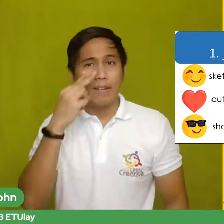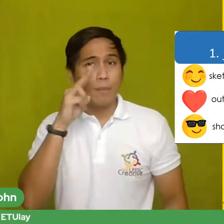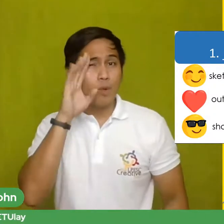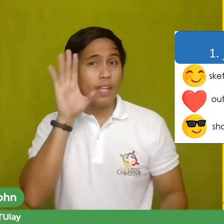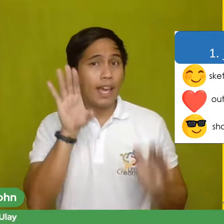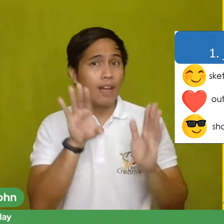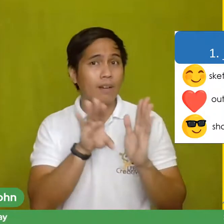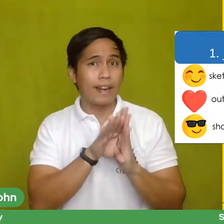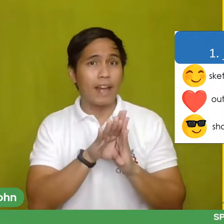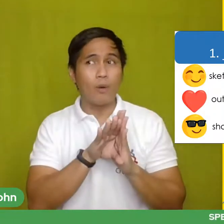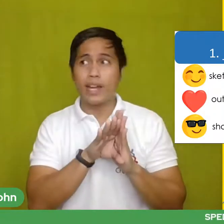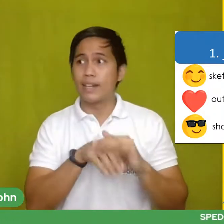Tingnan mabuti ang larawan.